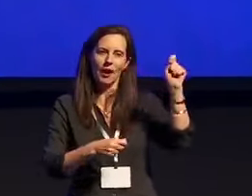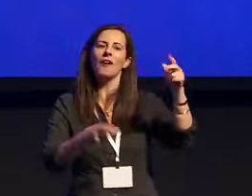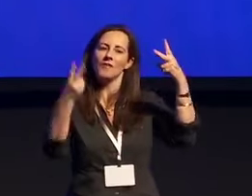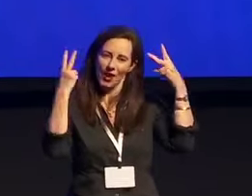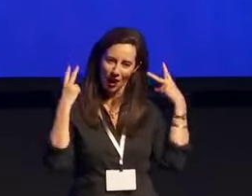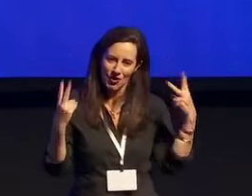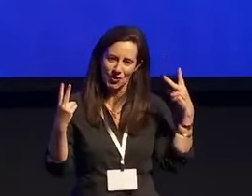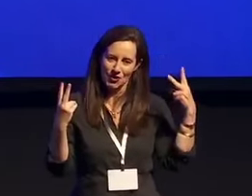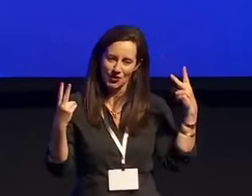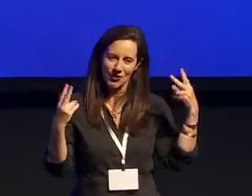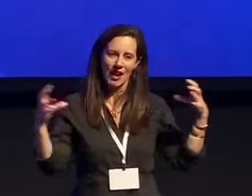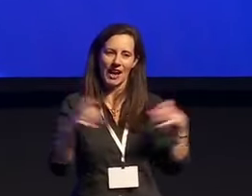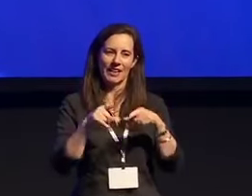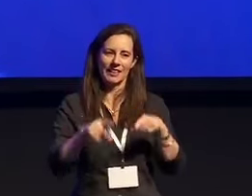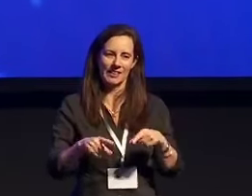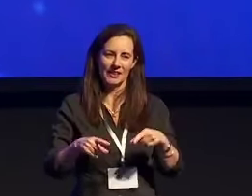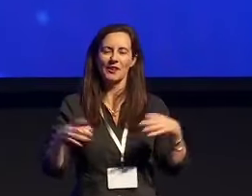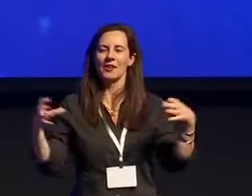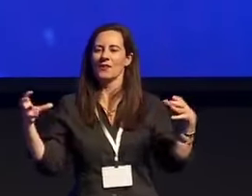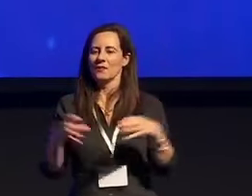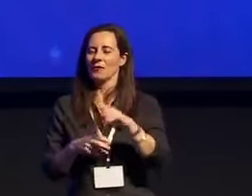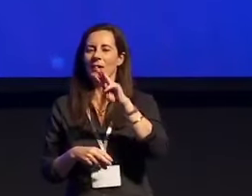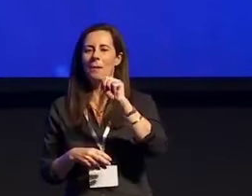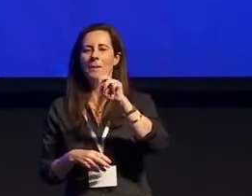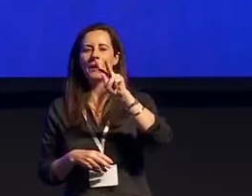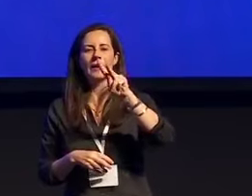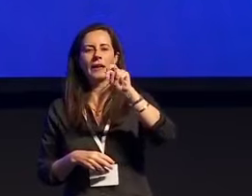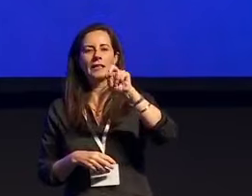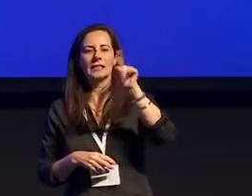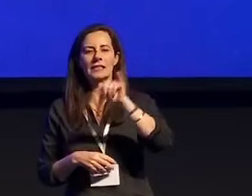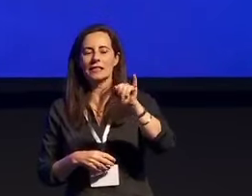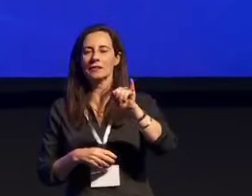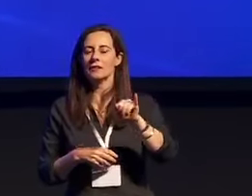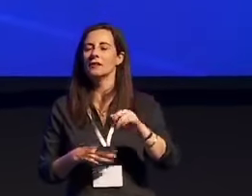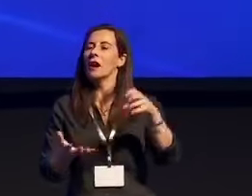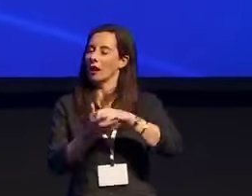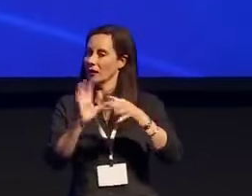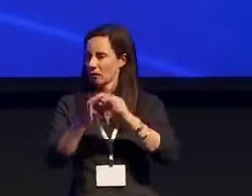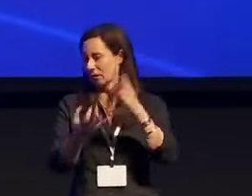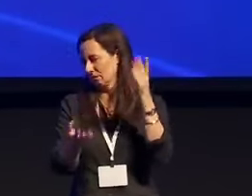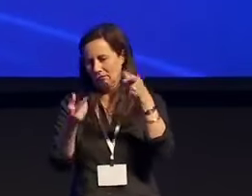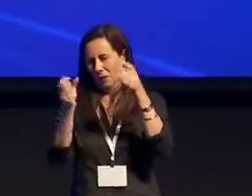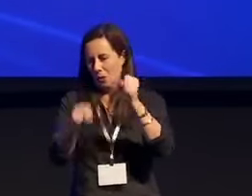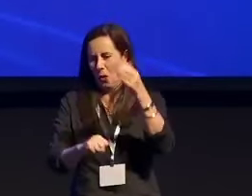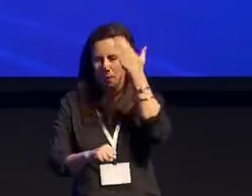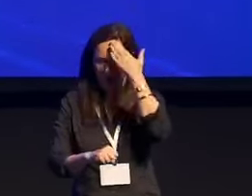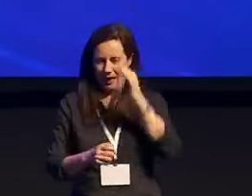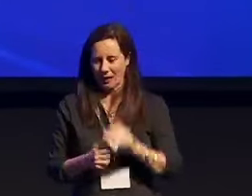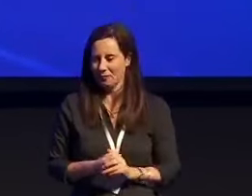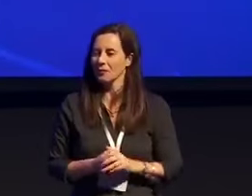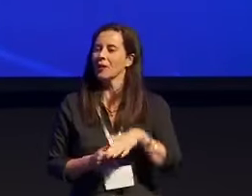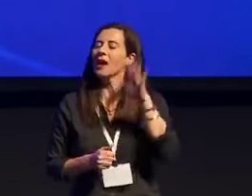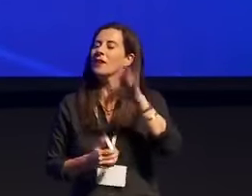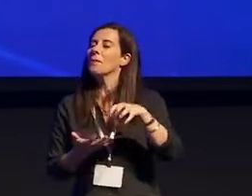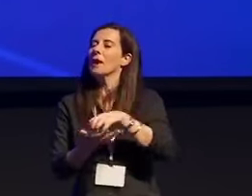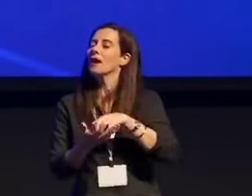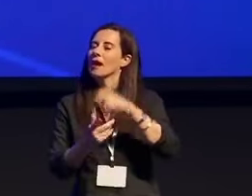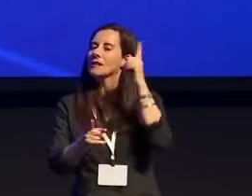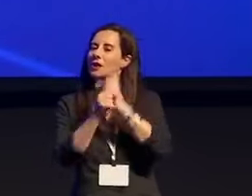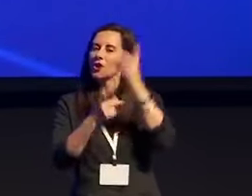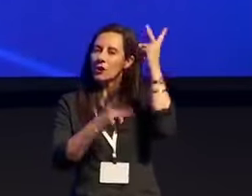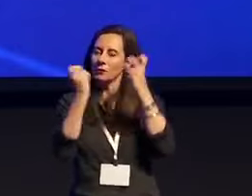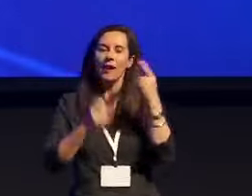וחשוב לכנס הזה וחברת מקינזי. את אתר האינטרנט שלנו אתם ודאי מכירים, וגם את מרכז